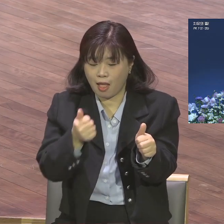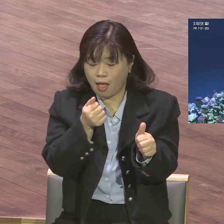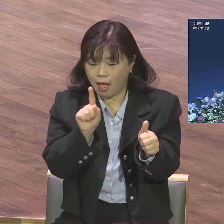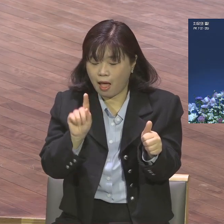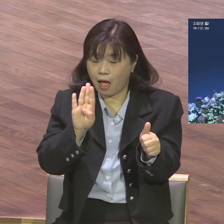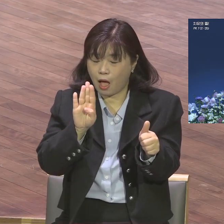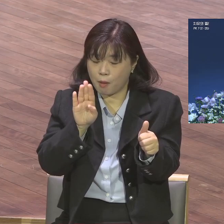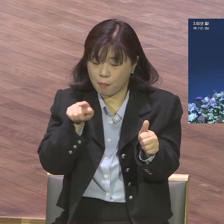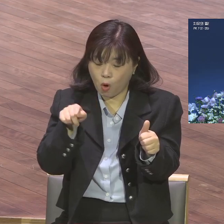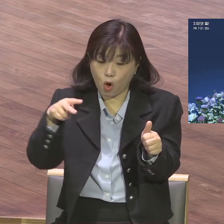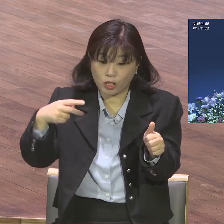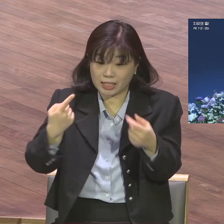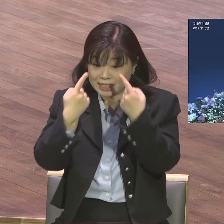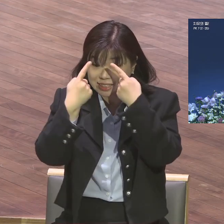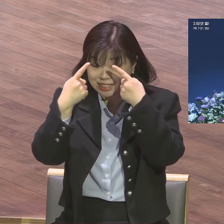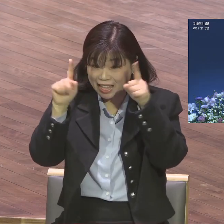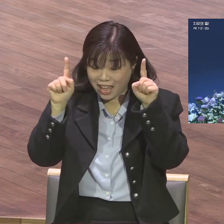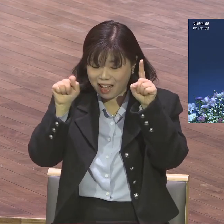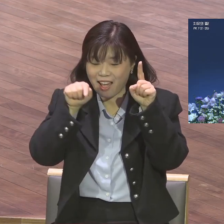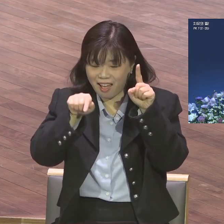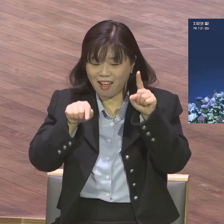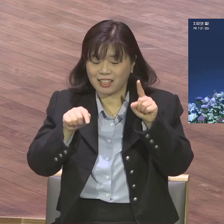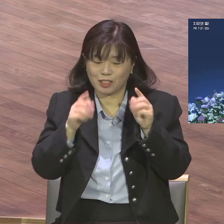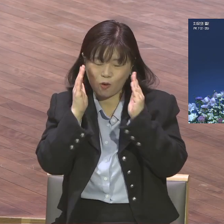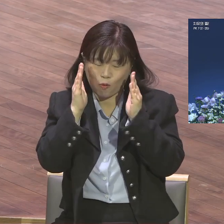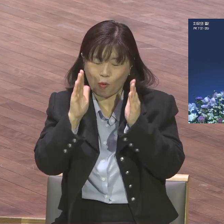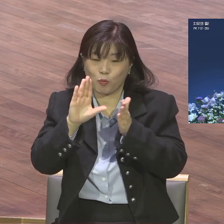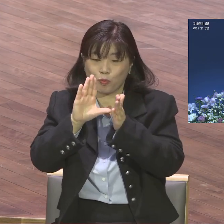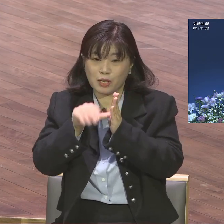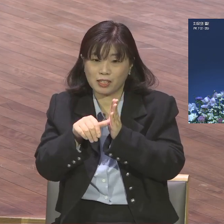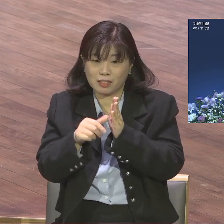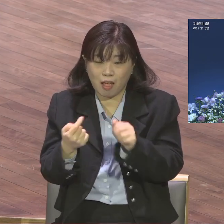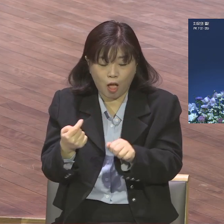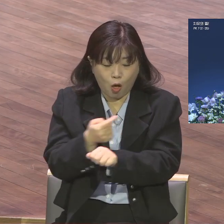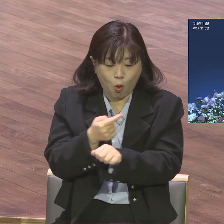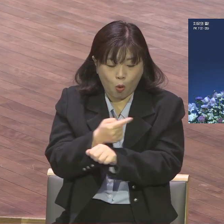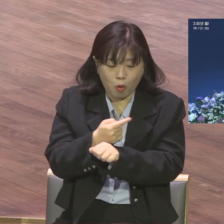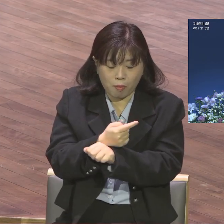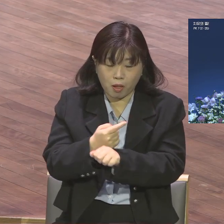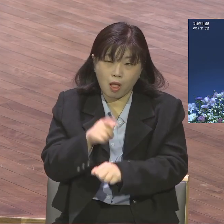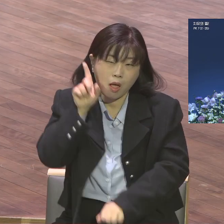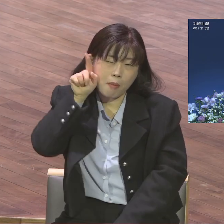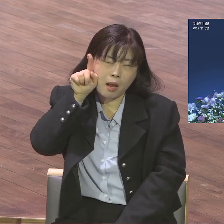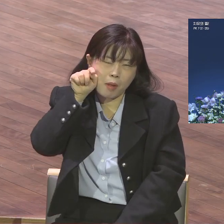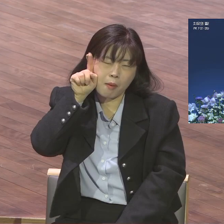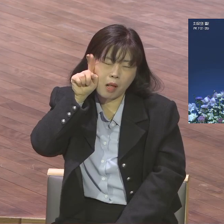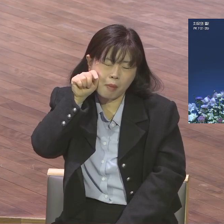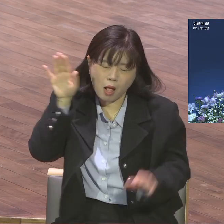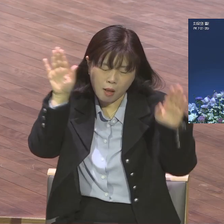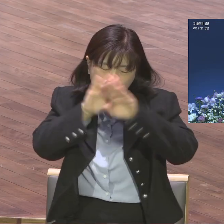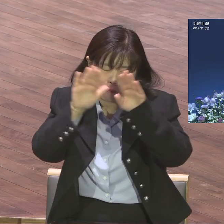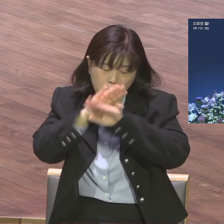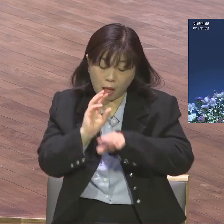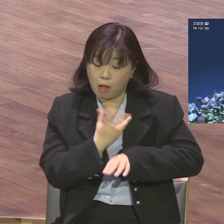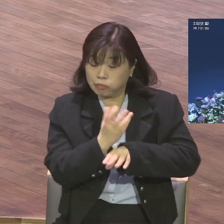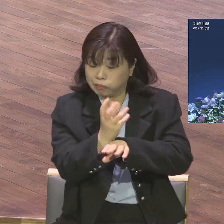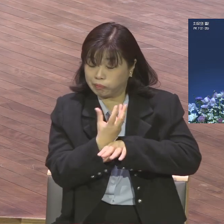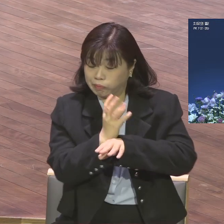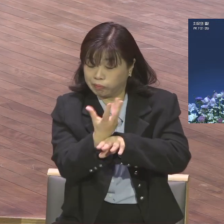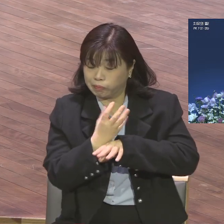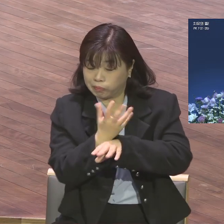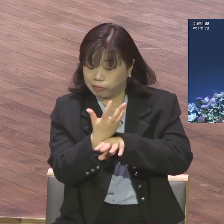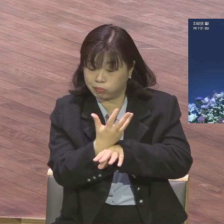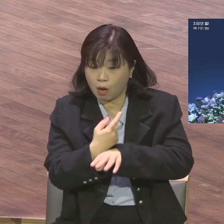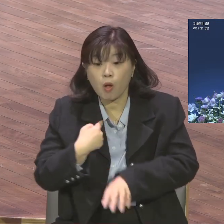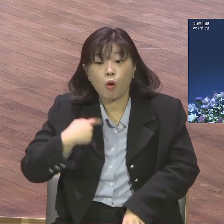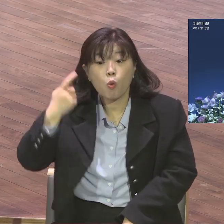기숙사에 앰뷸런스가 매일 밤에 온대요. 그 앰뷸런스가 매일 밤에 왜 오냐 그러니까 자살했대요. 자살을